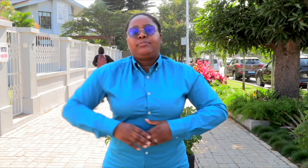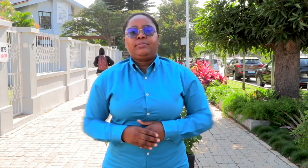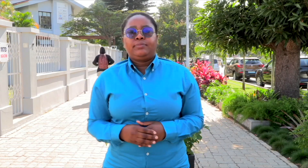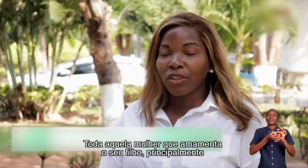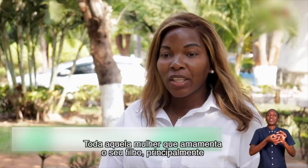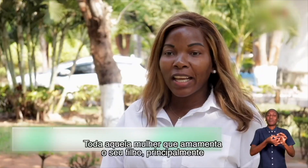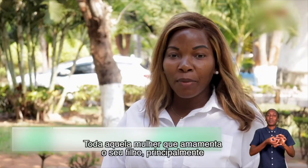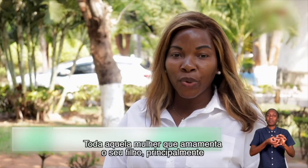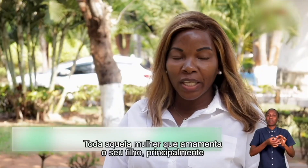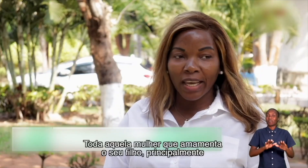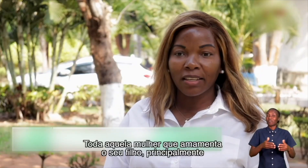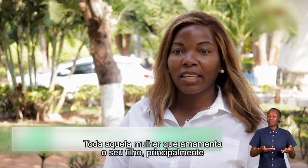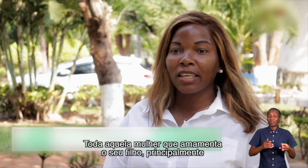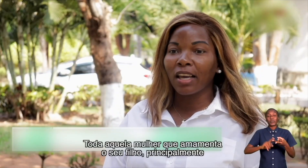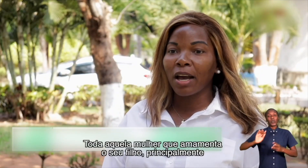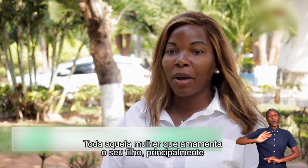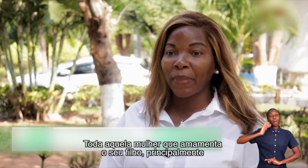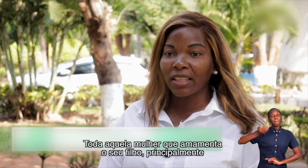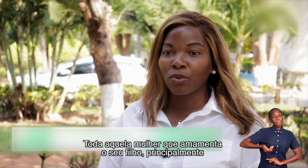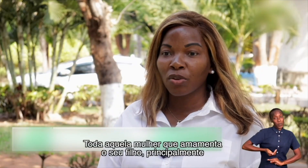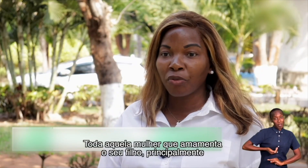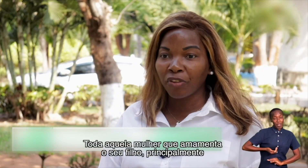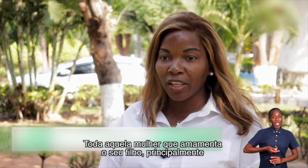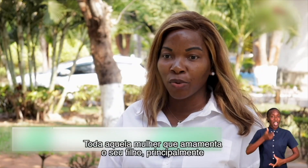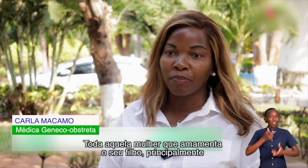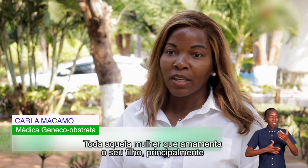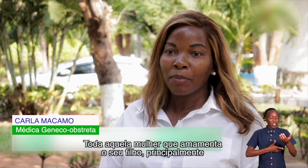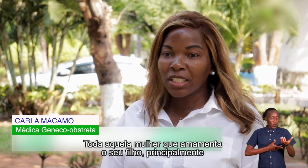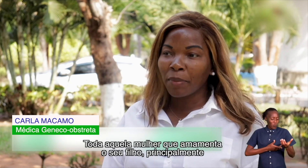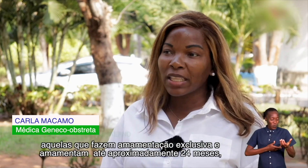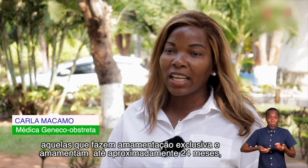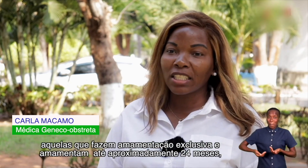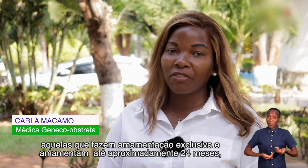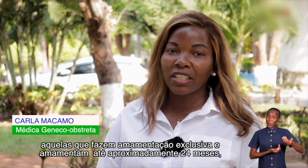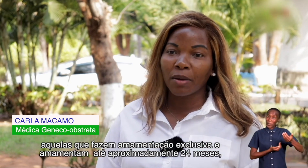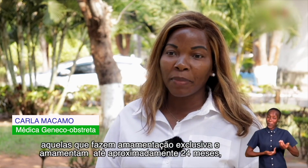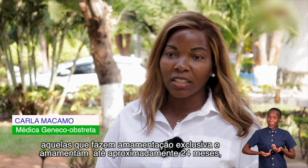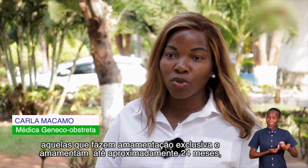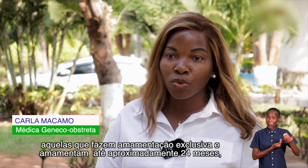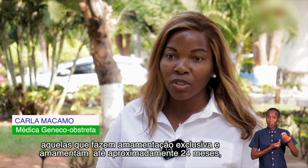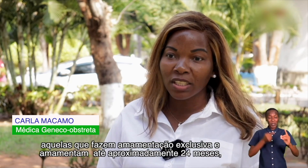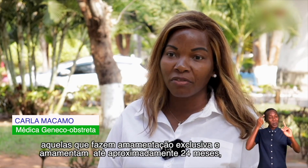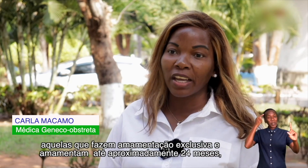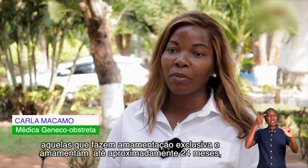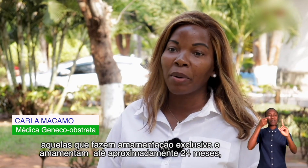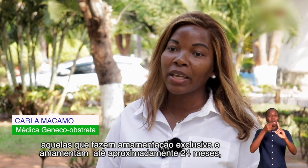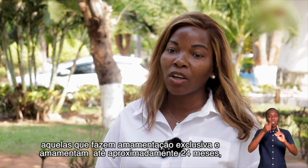Toda aquela mulher que amamenta o seu filho principalmente aquelas que fazem amamentação exclusiva e amamentam